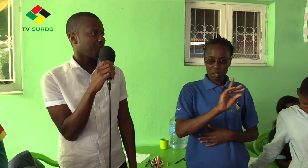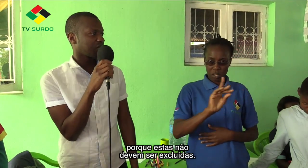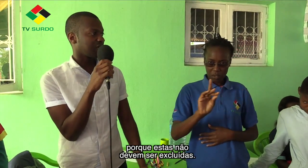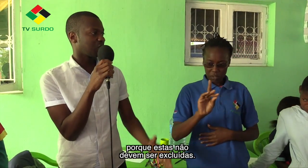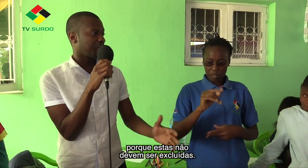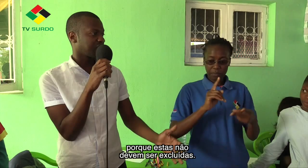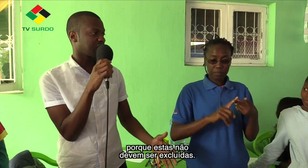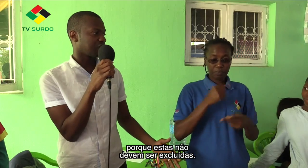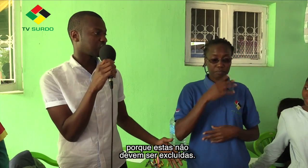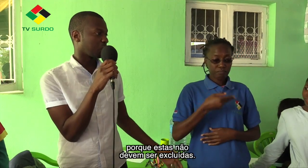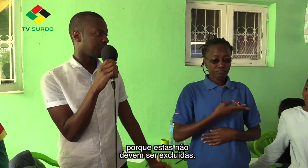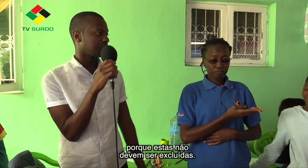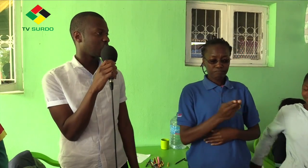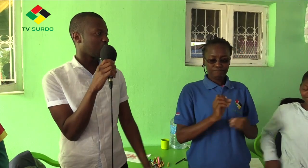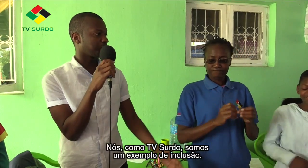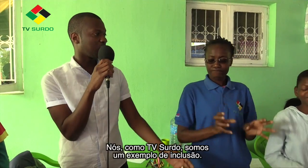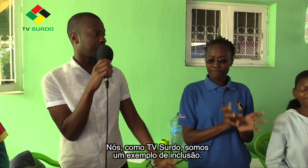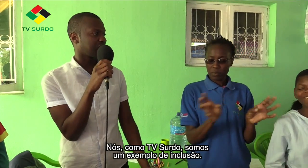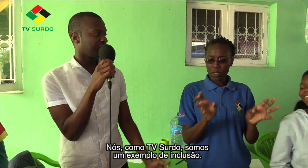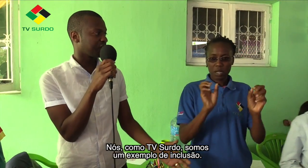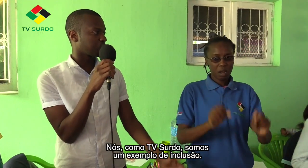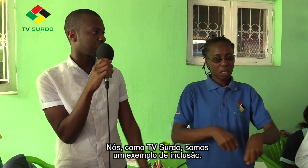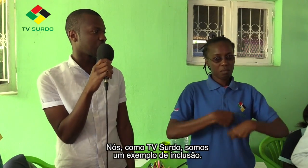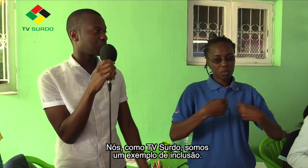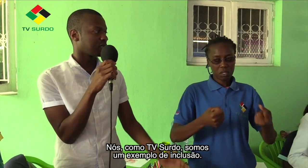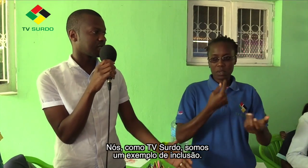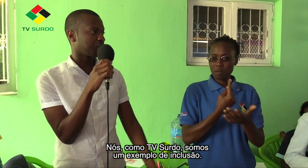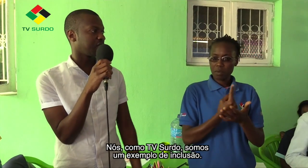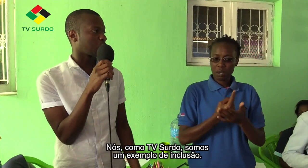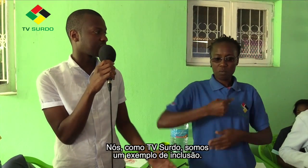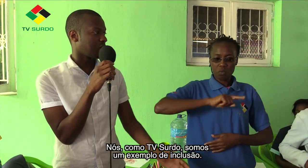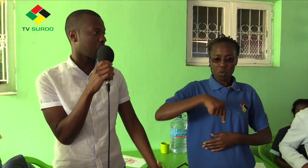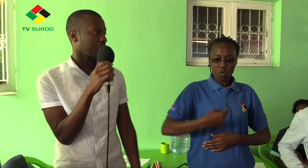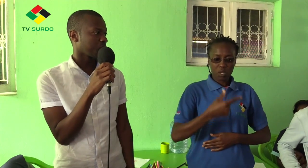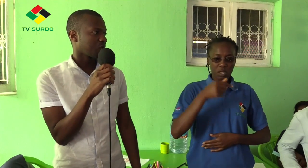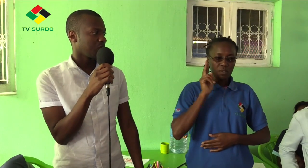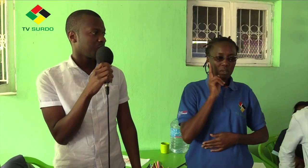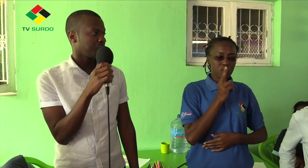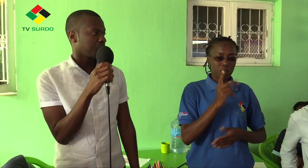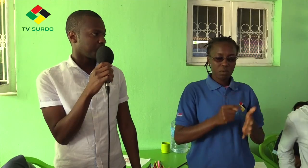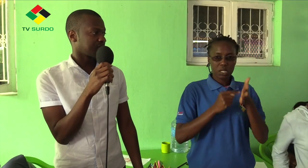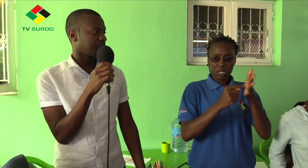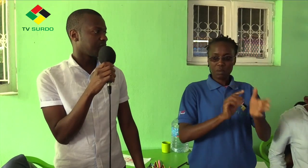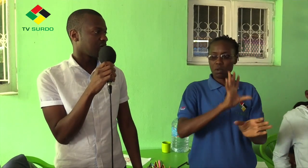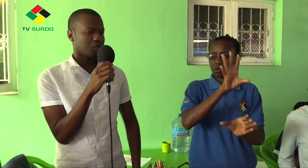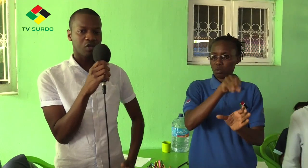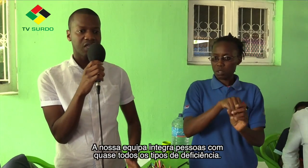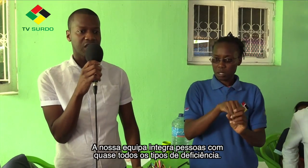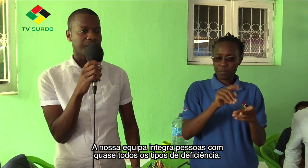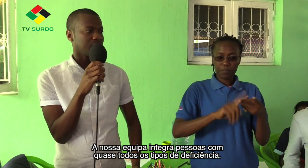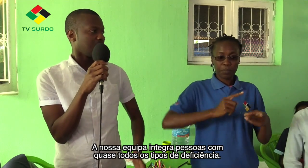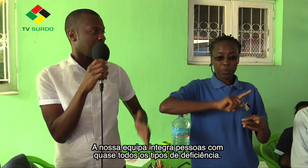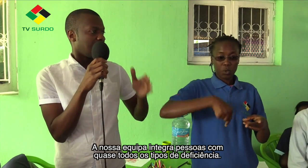porque elas não podem estar excluídas. Nós próprios, TV Surdo, somos o exemplo de inclusão. Percebe? A